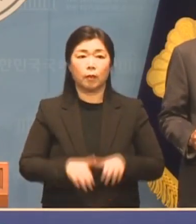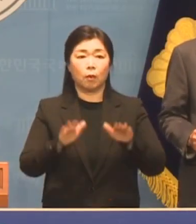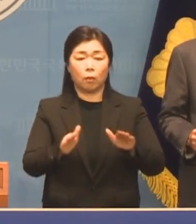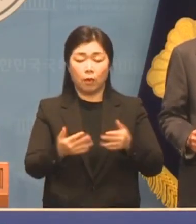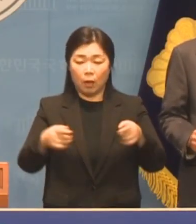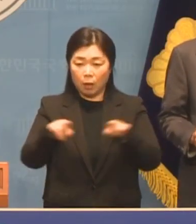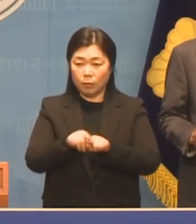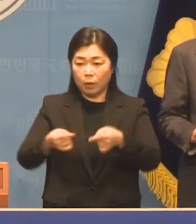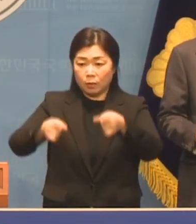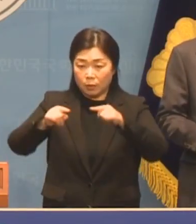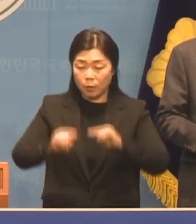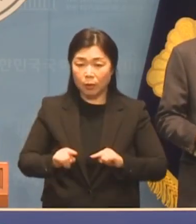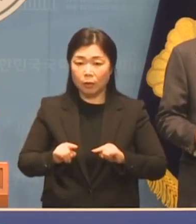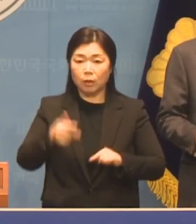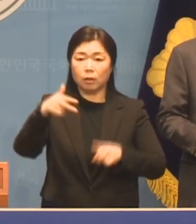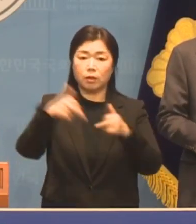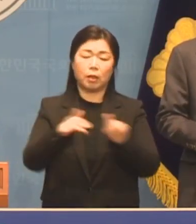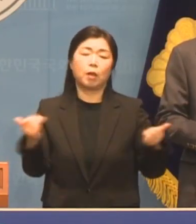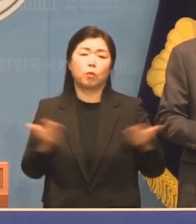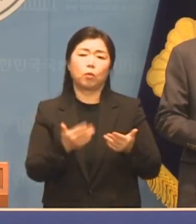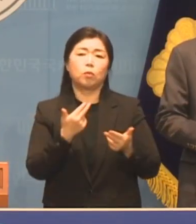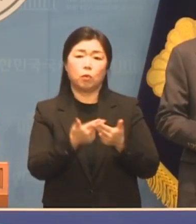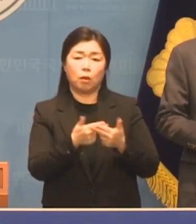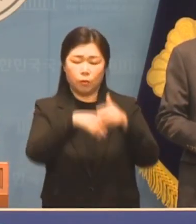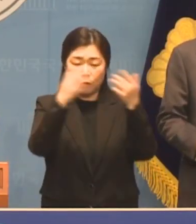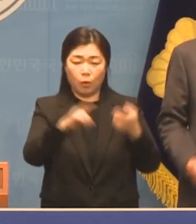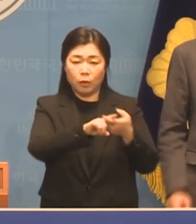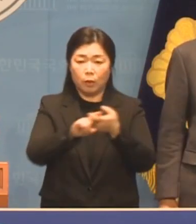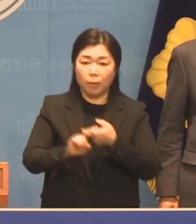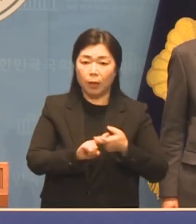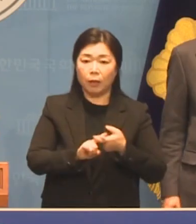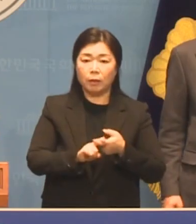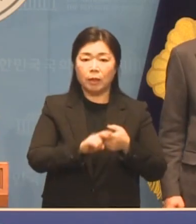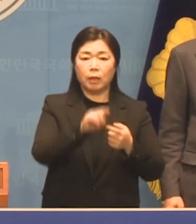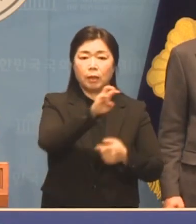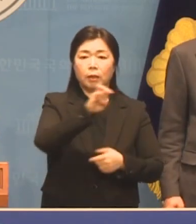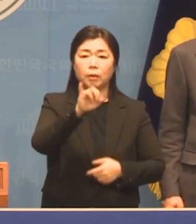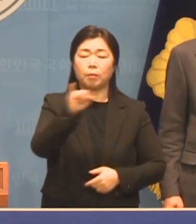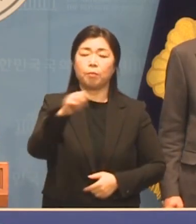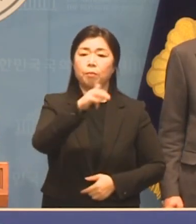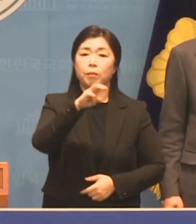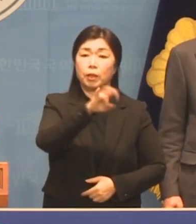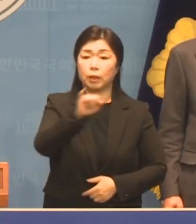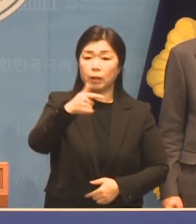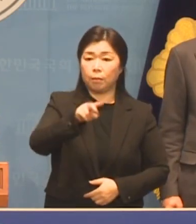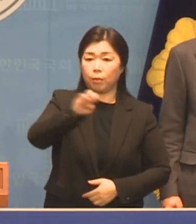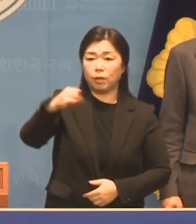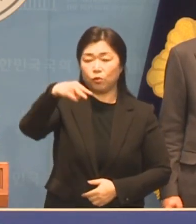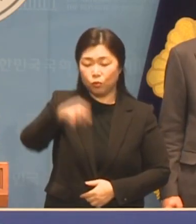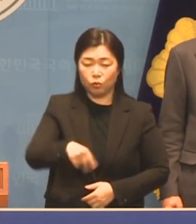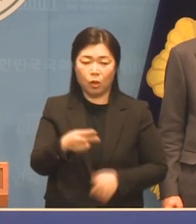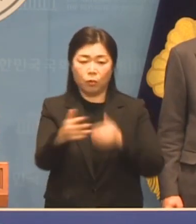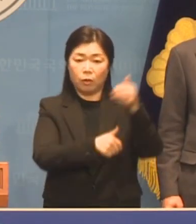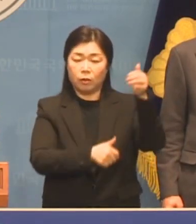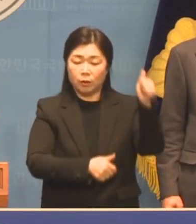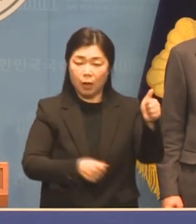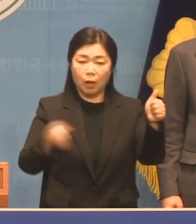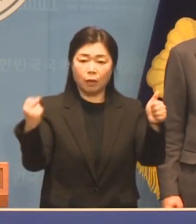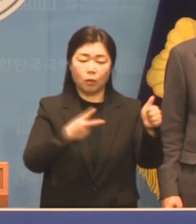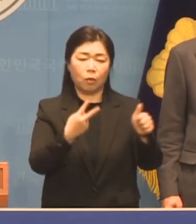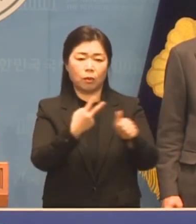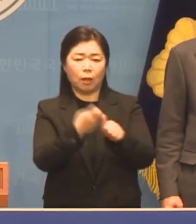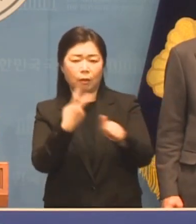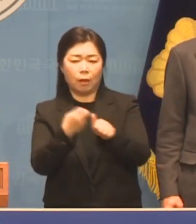자리에 함께 하신 장애인 노동조합 총연맹 김민수 위원장과 탄핵 정국의 국가적